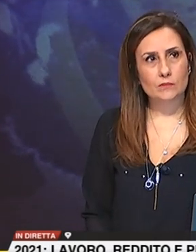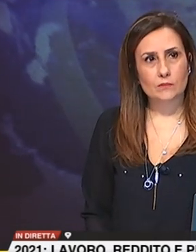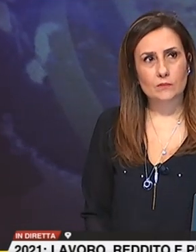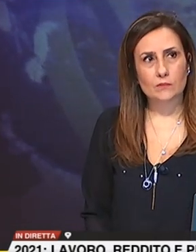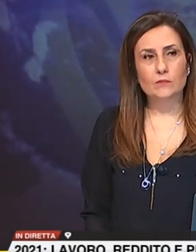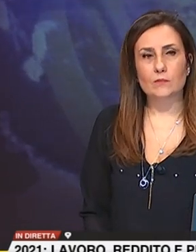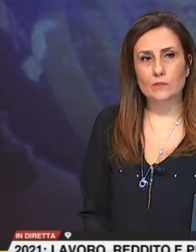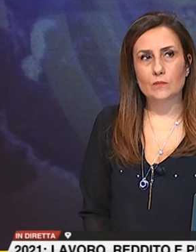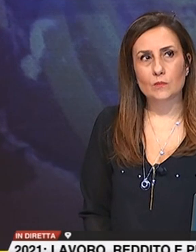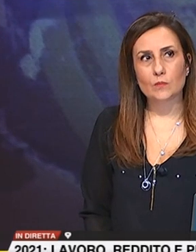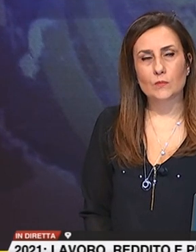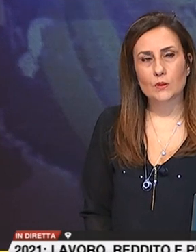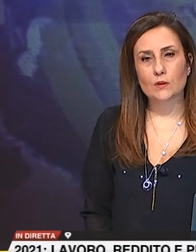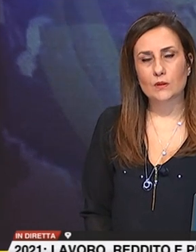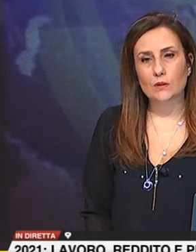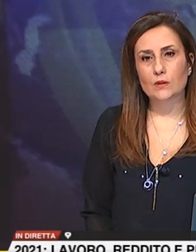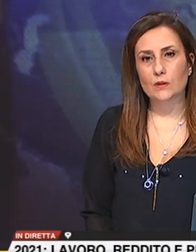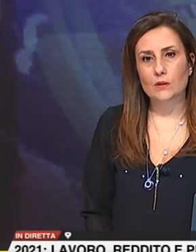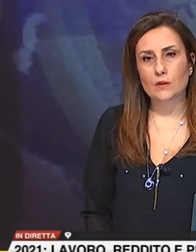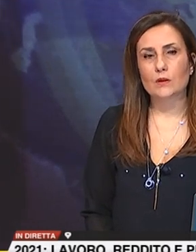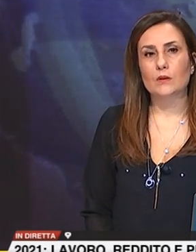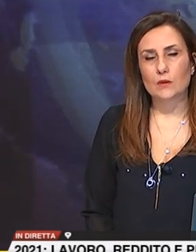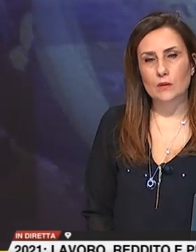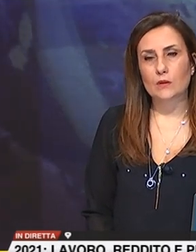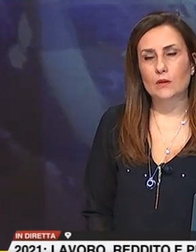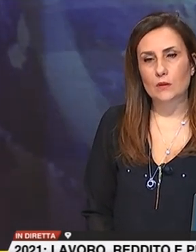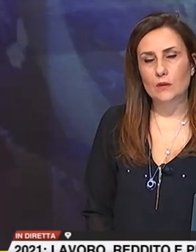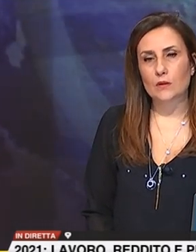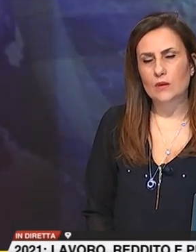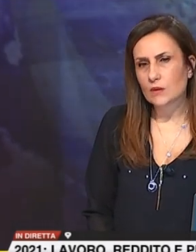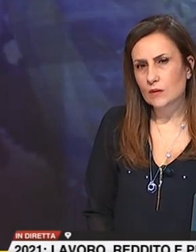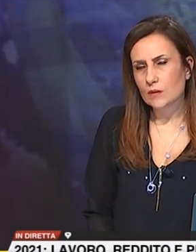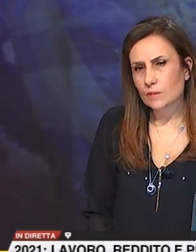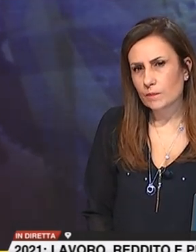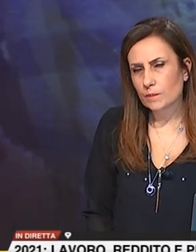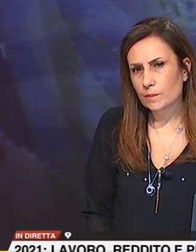euro. Sto mesi qua e hanno tolti. Cos'è...